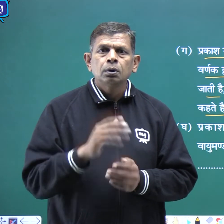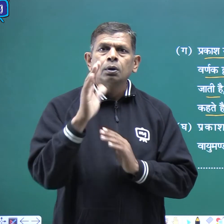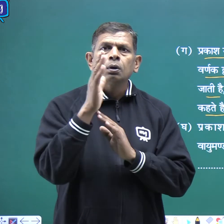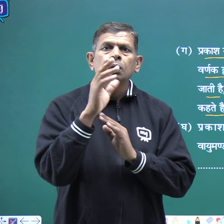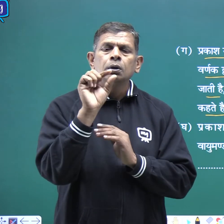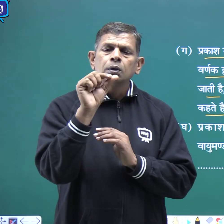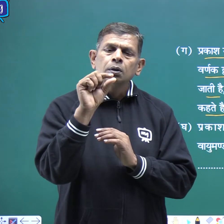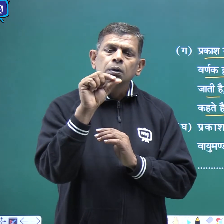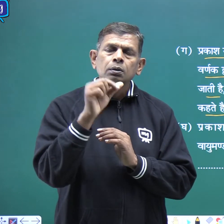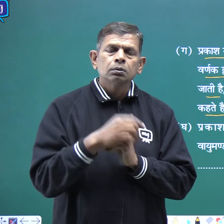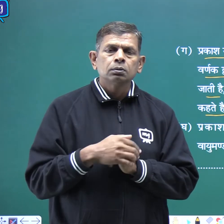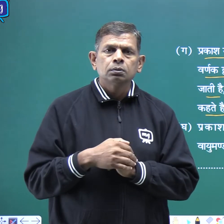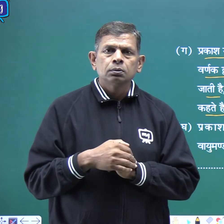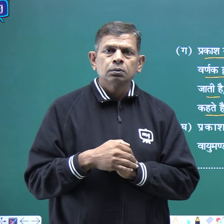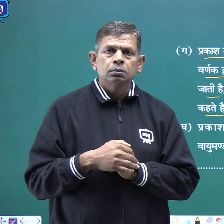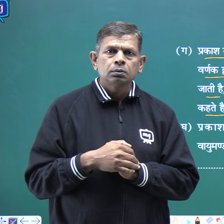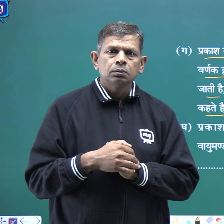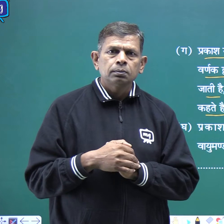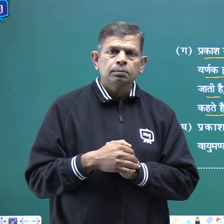पर्णहरित